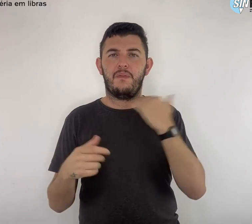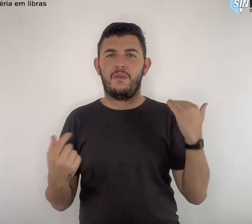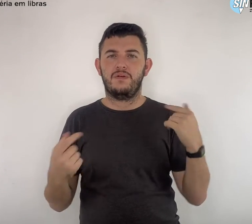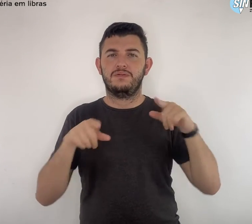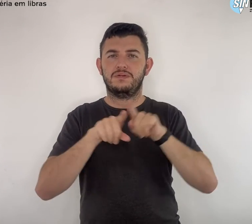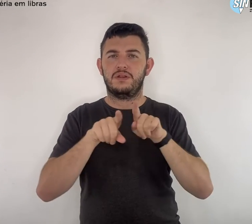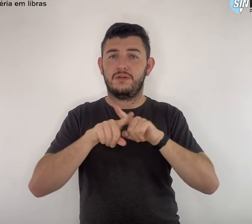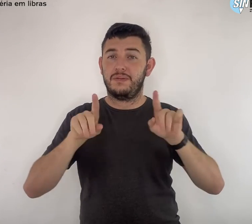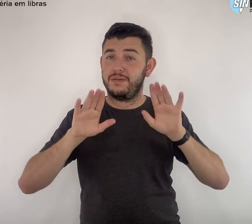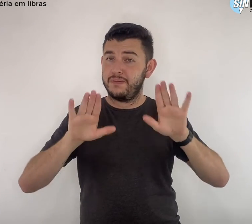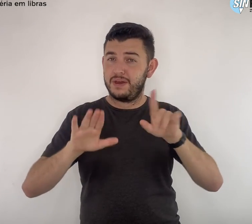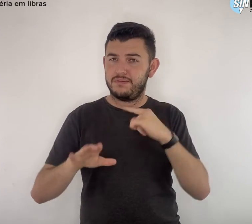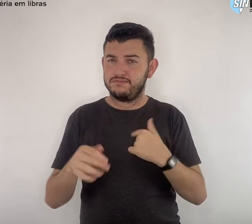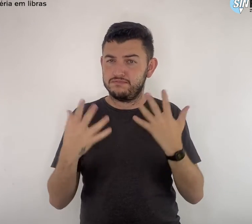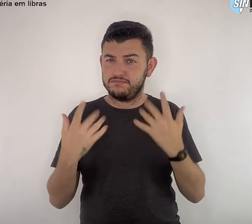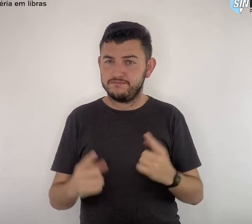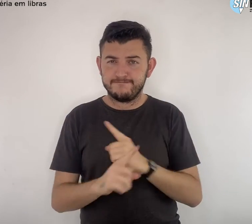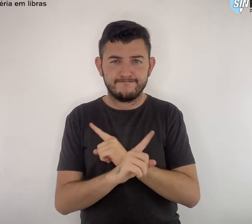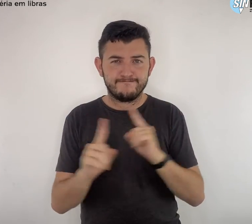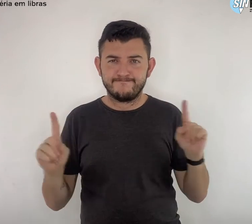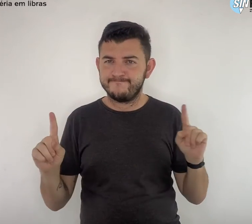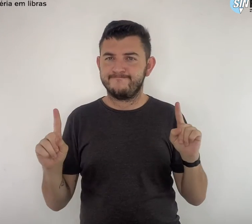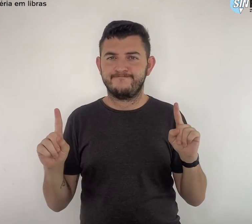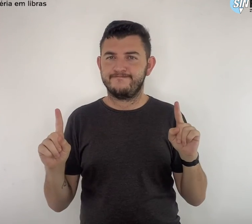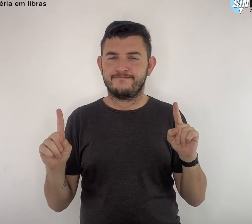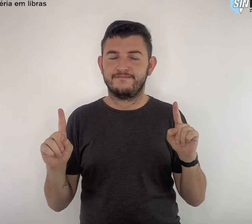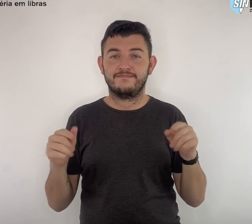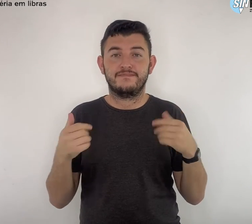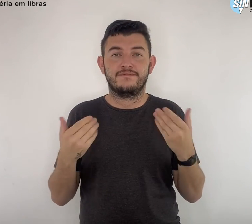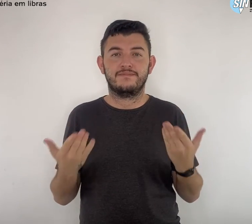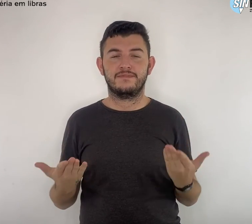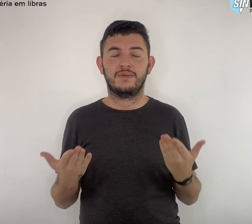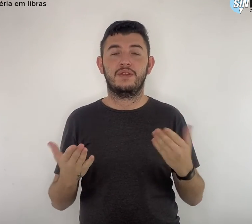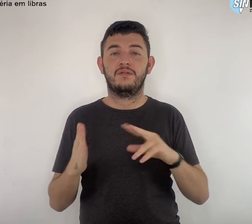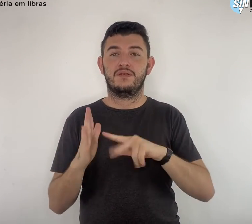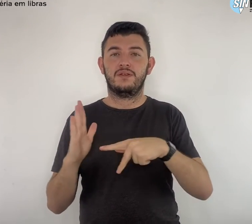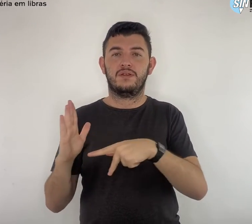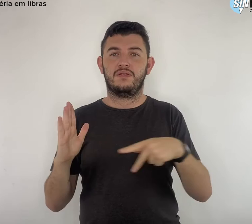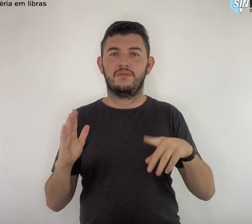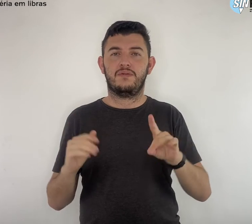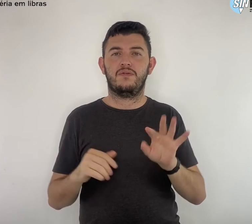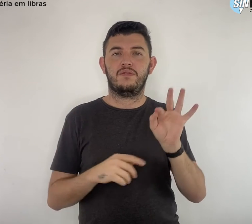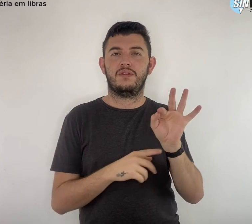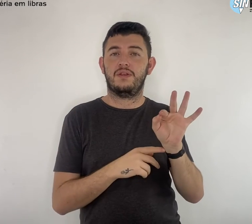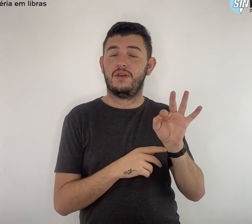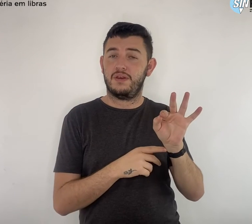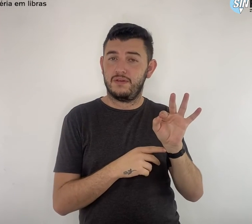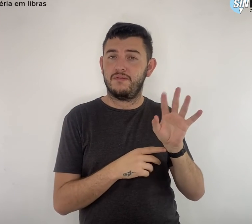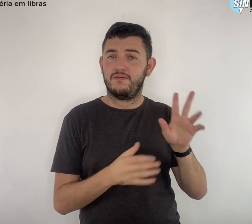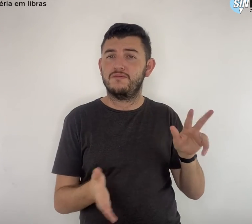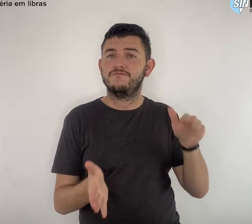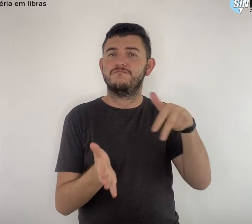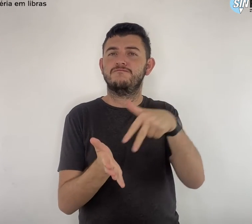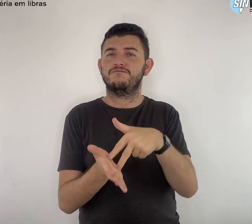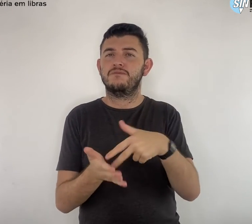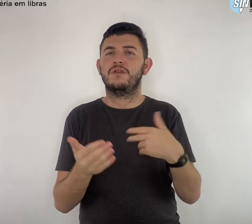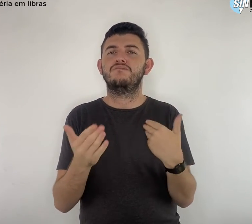de morte. Não podemos permitir isso. Por essa razão, o Simpro foi às ruas conversar